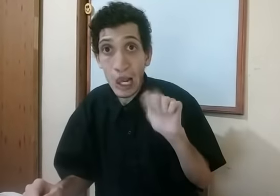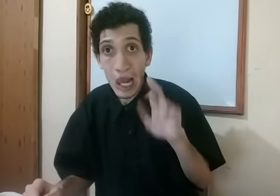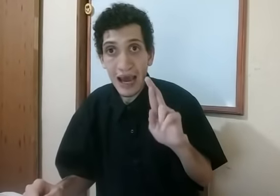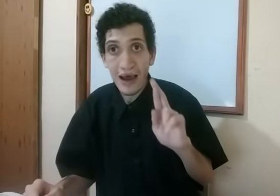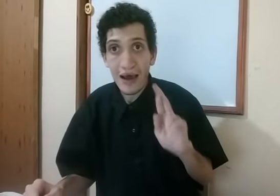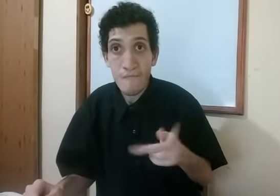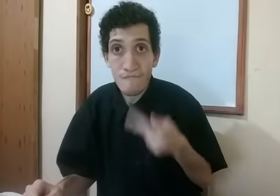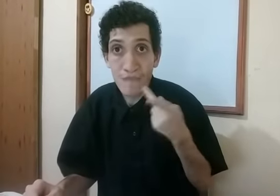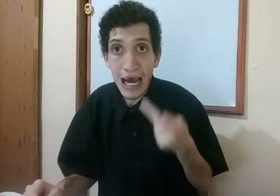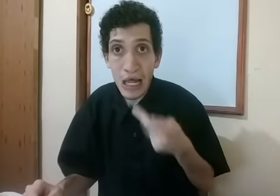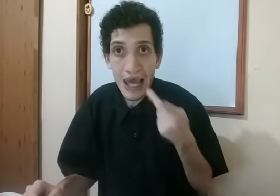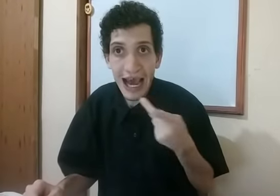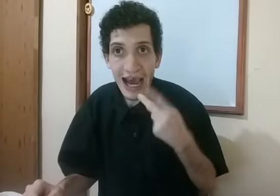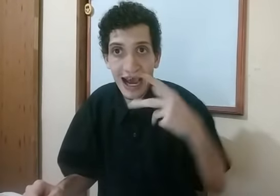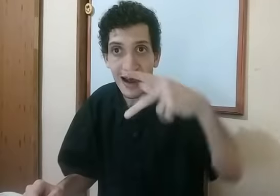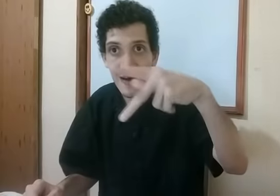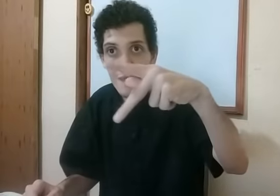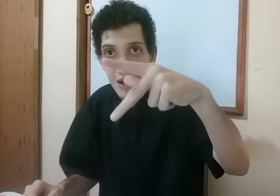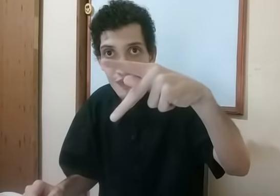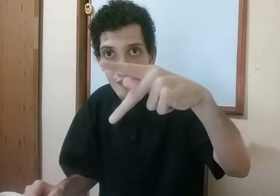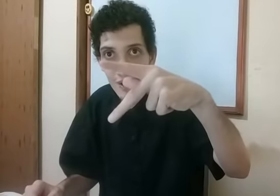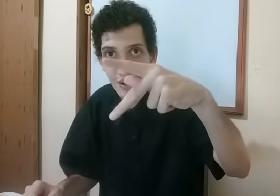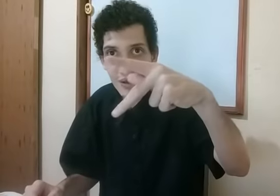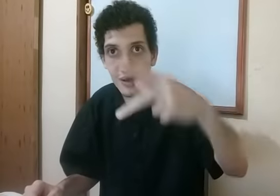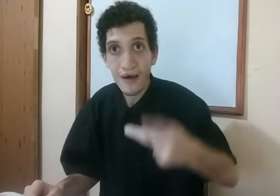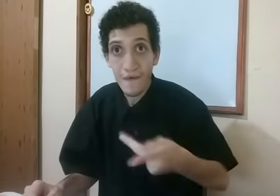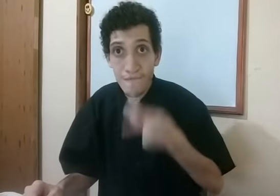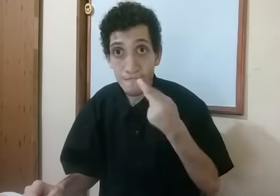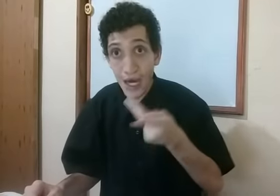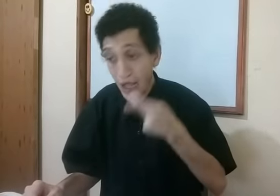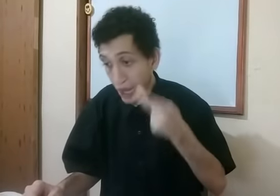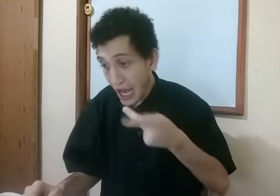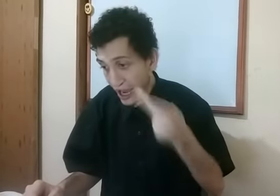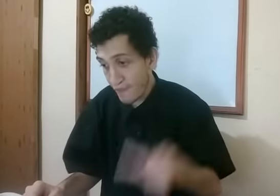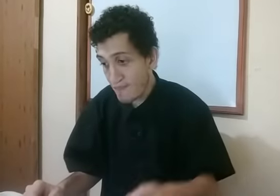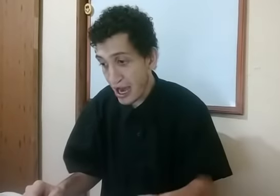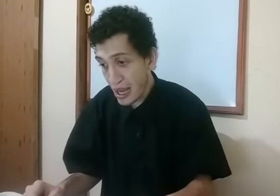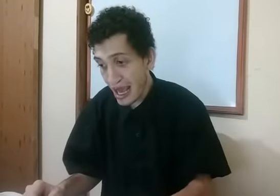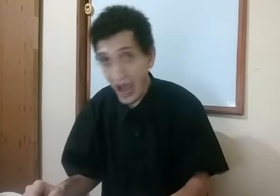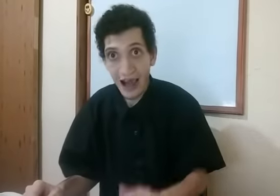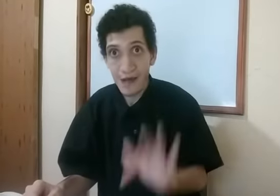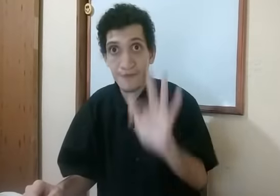Falar. Parlear. Faz o quê aí? Falar. Parlear.